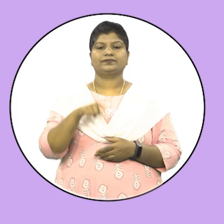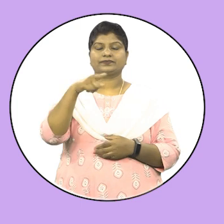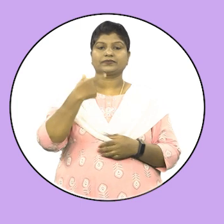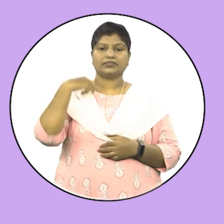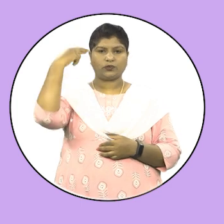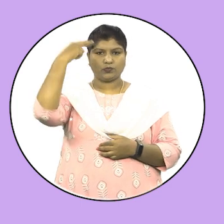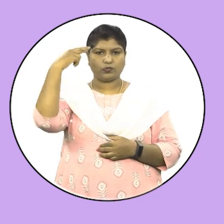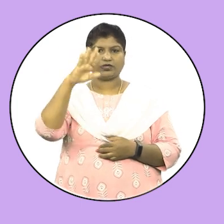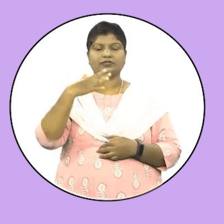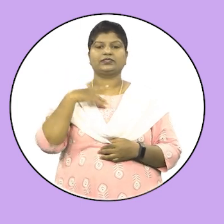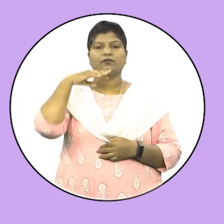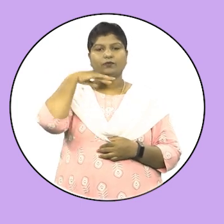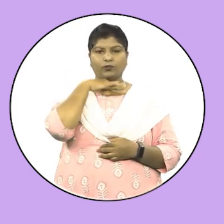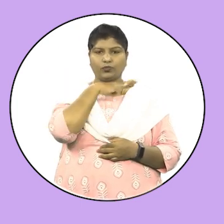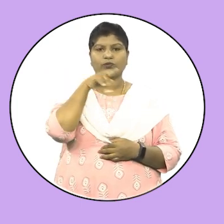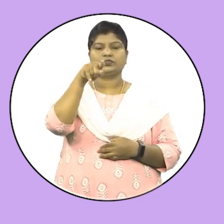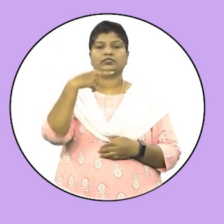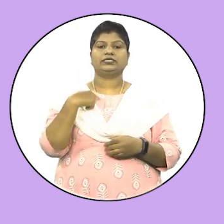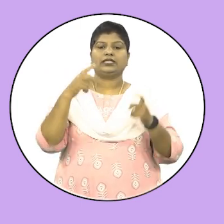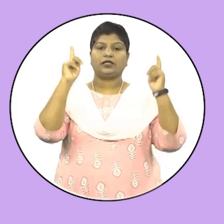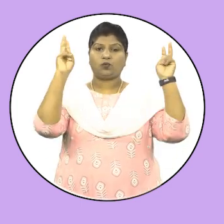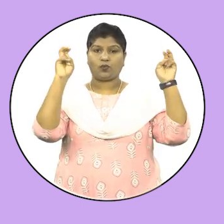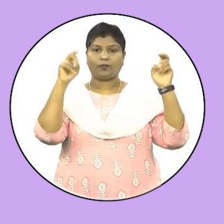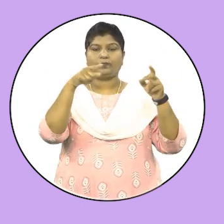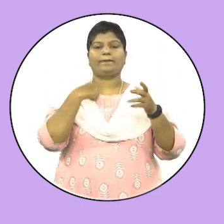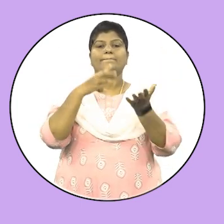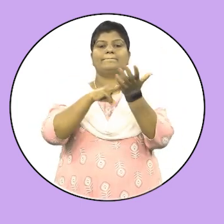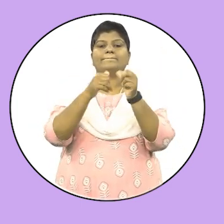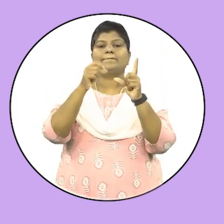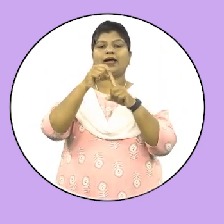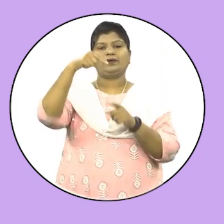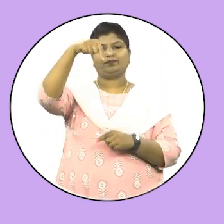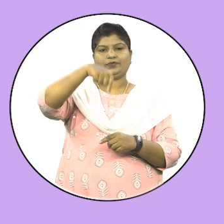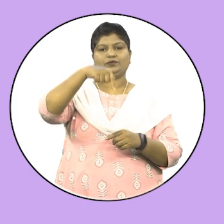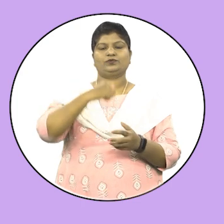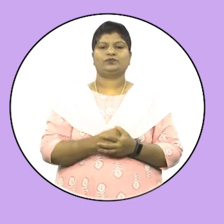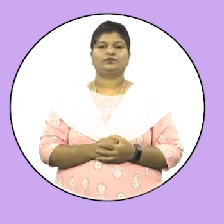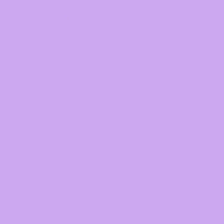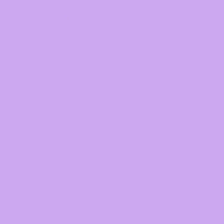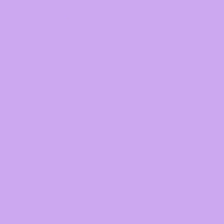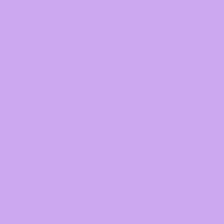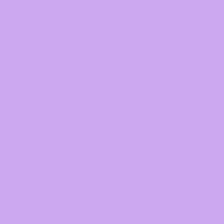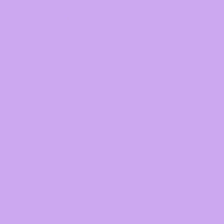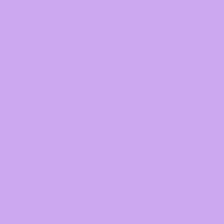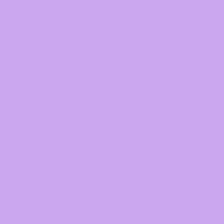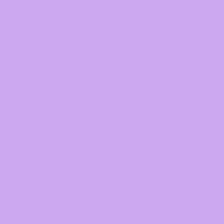नीचे दिखाए गए अवधारणा मानचित्र में प्रदूषण के कारण।